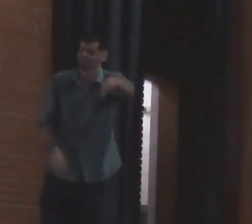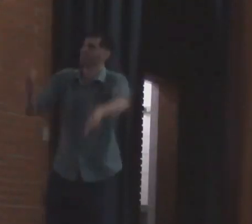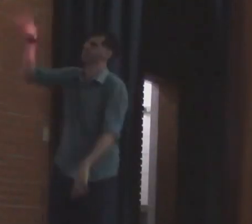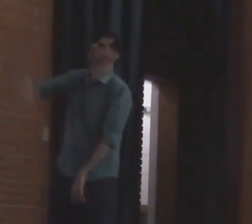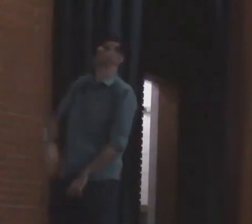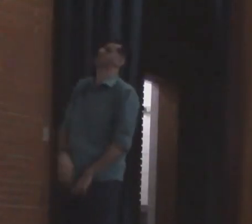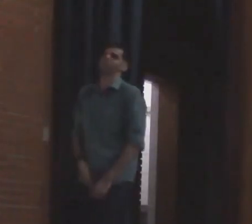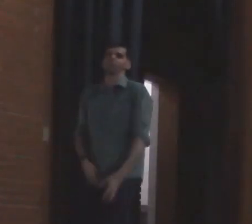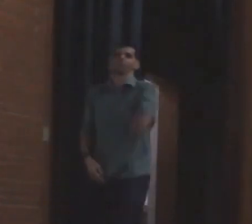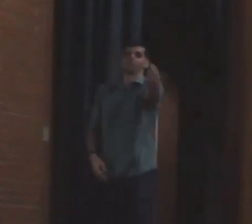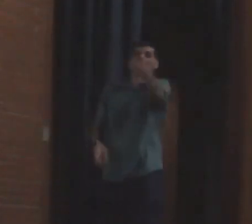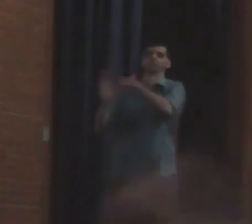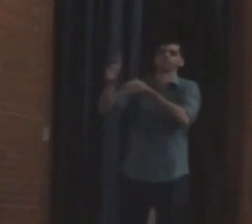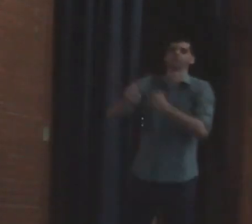Aí a leitura vai ser feita novamente.